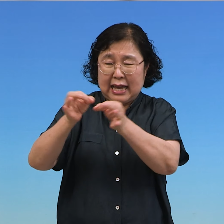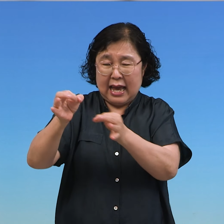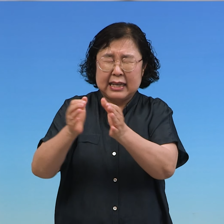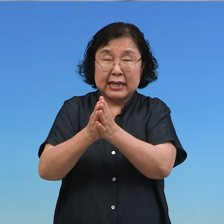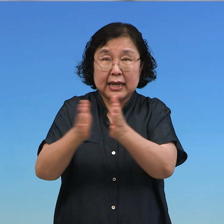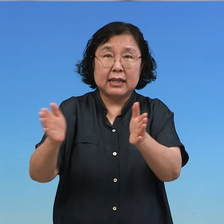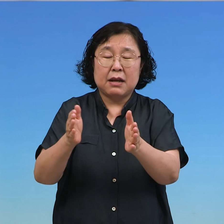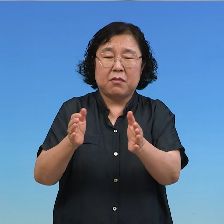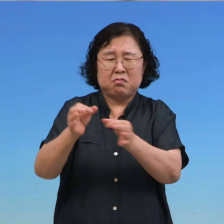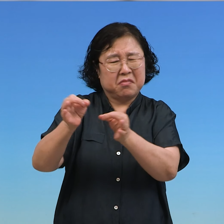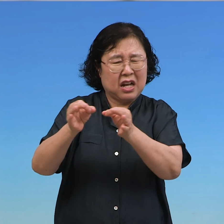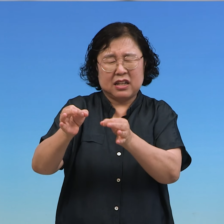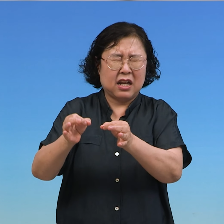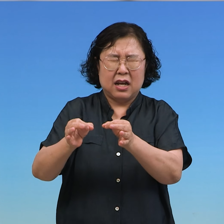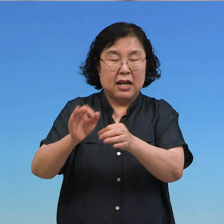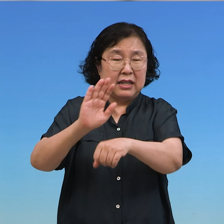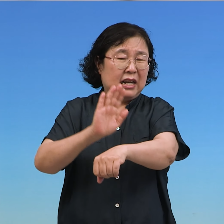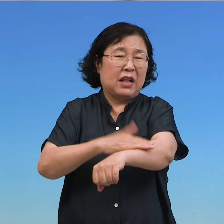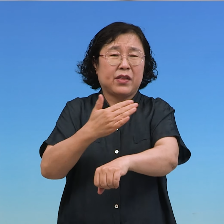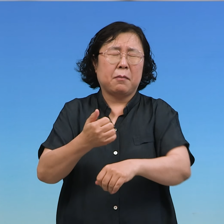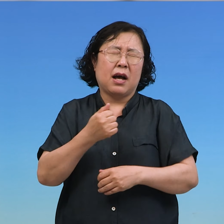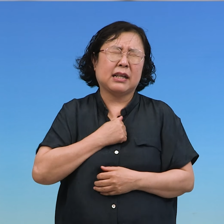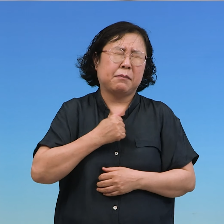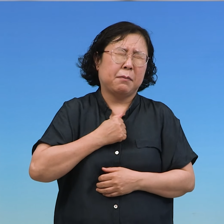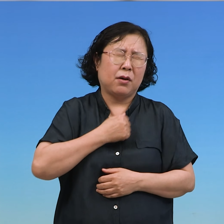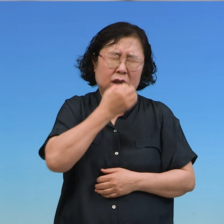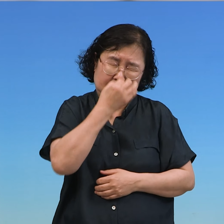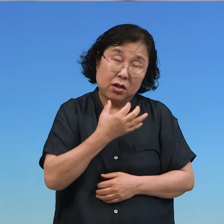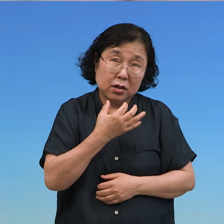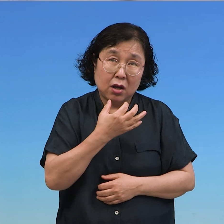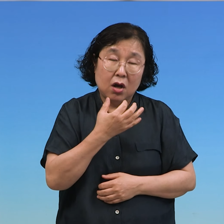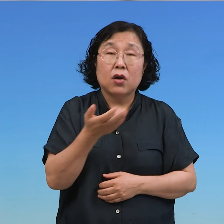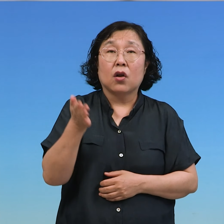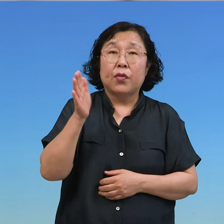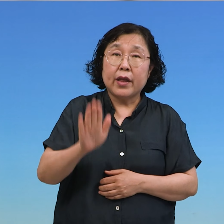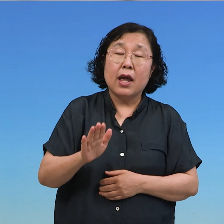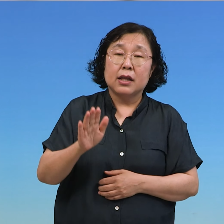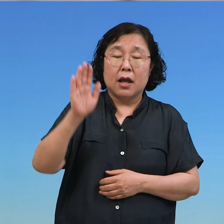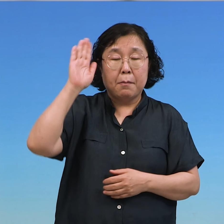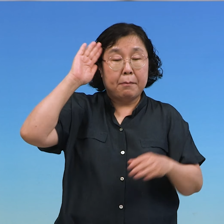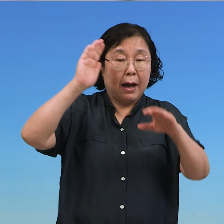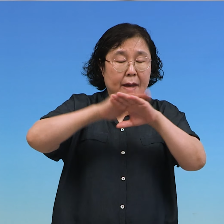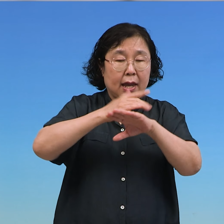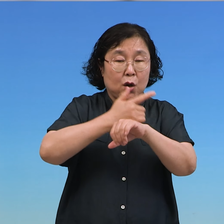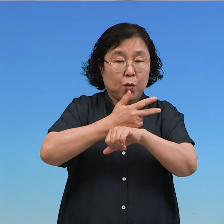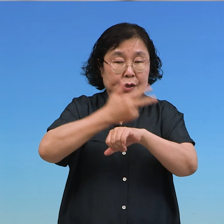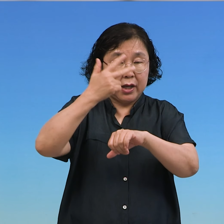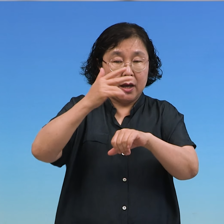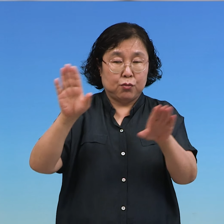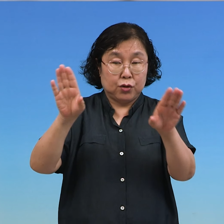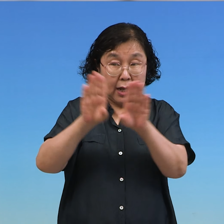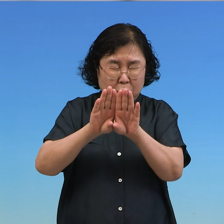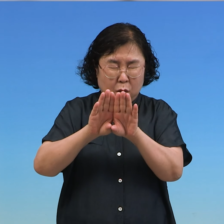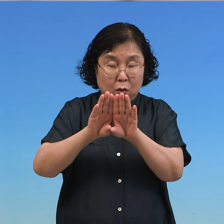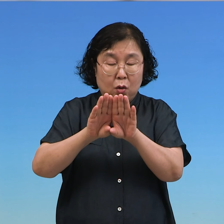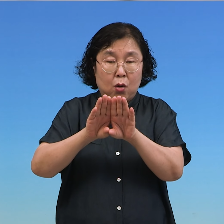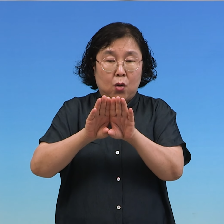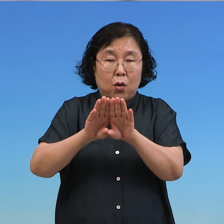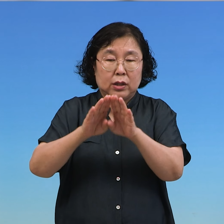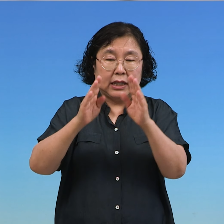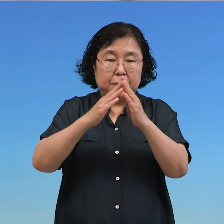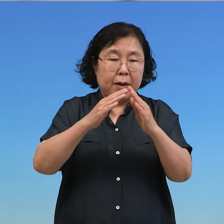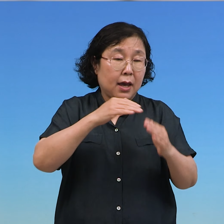장사도 잘 안 되고 이럴 때는 답답한데요 그렇게 이제 저녁 7시에 문 닫고 나면 집으로 안